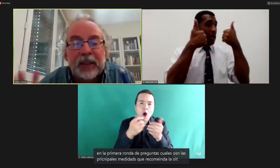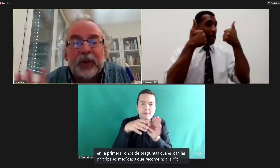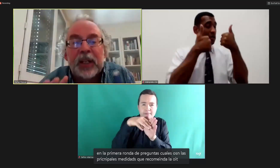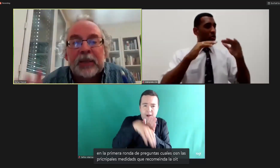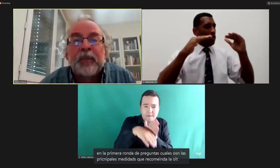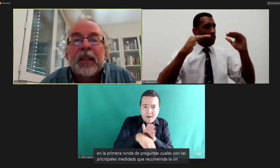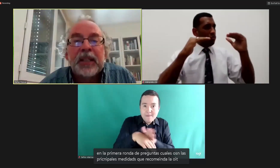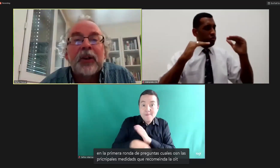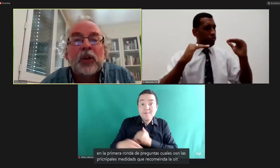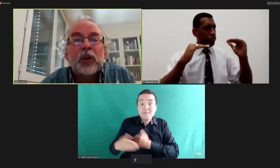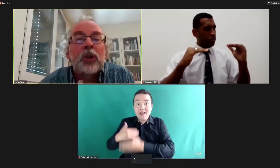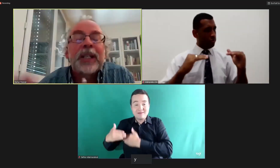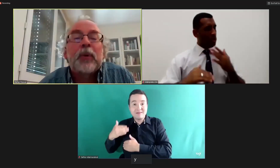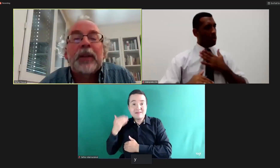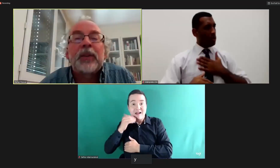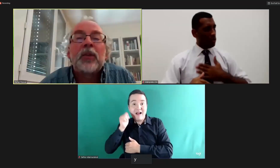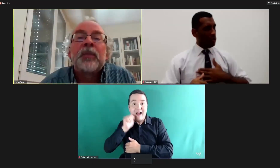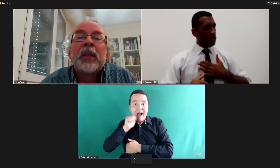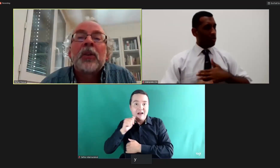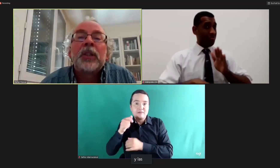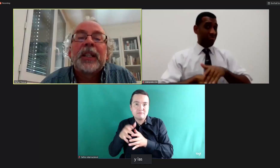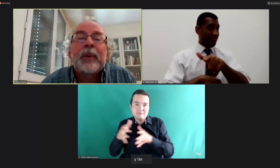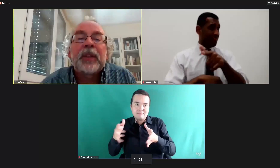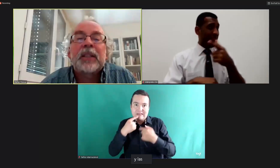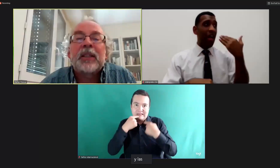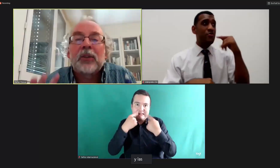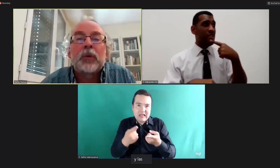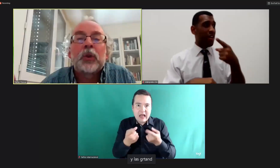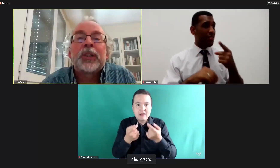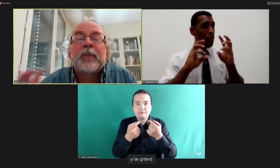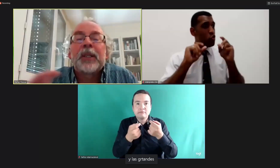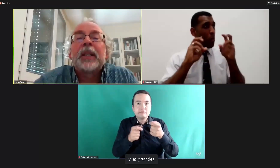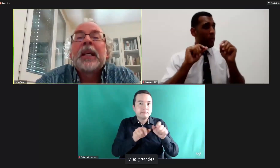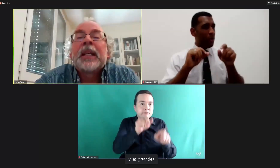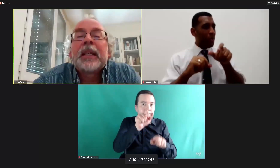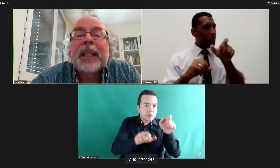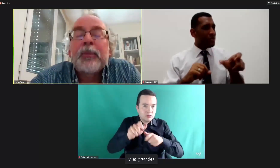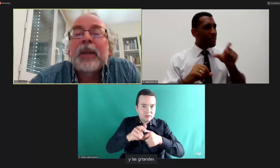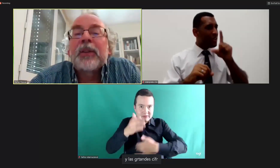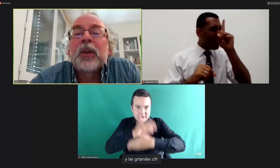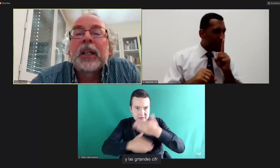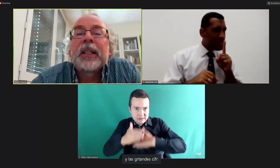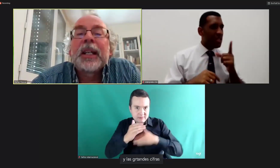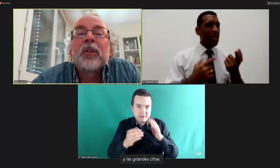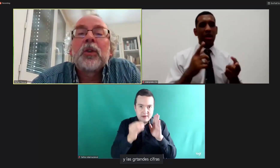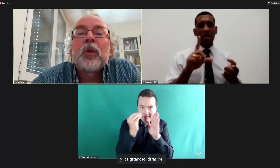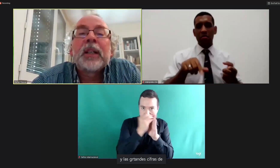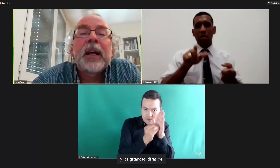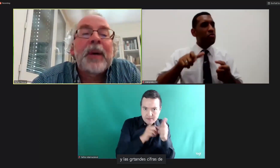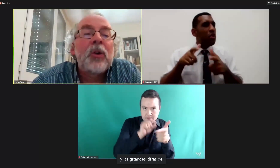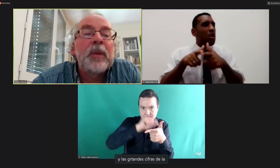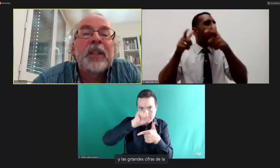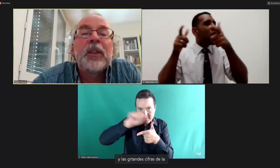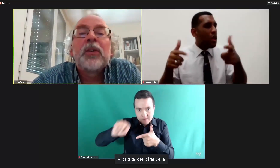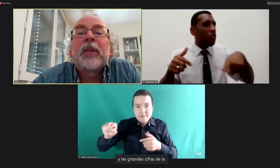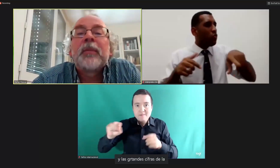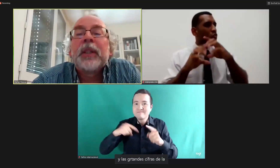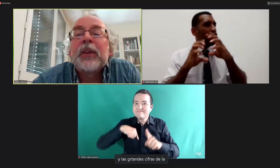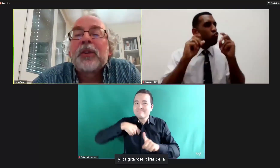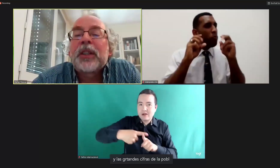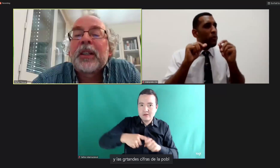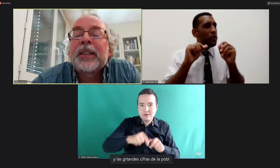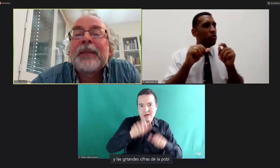digamos, de las grandes cifras, ya no solo de la población con discapacidad, sino sobre todo también de la población en general, ¿no? Con lo cual, apago mi